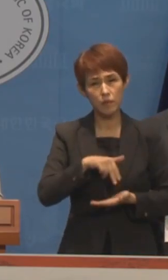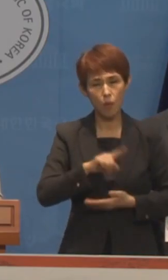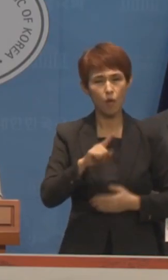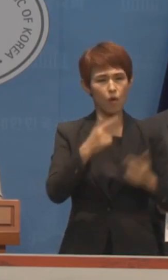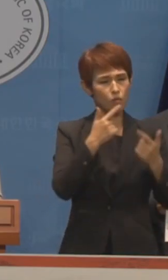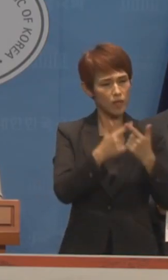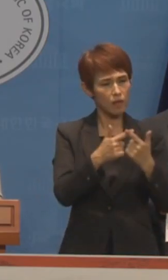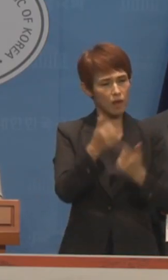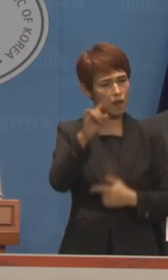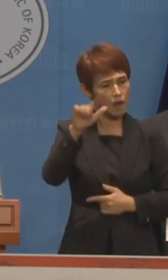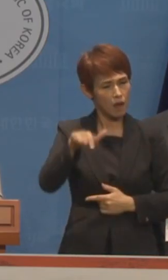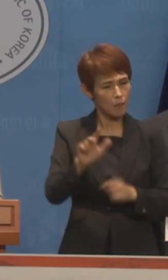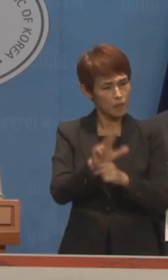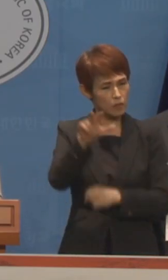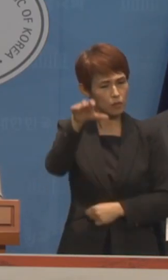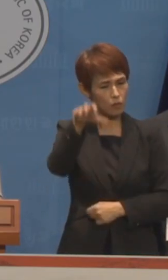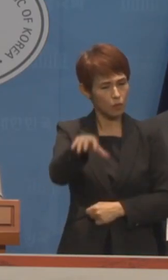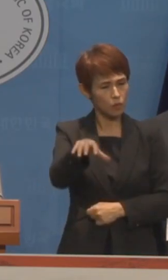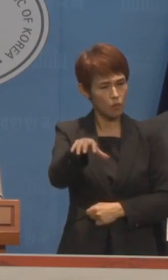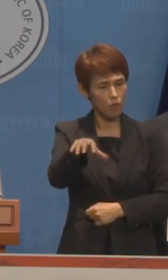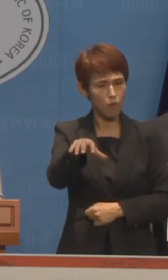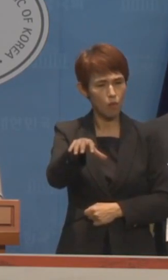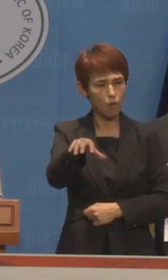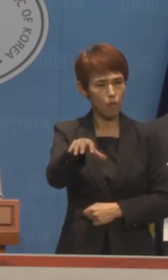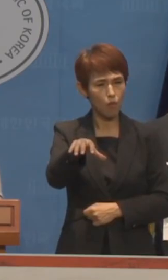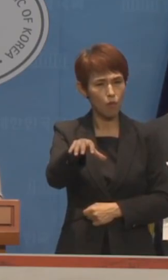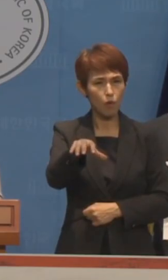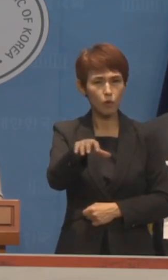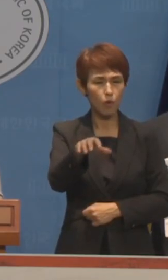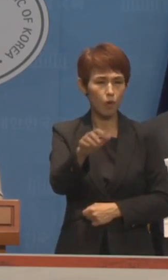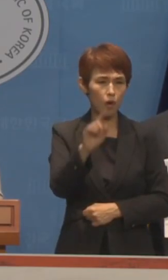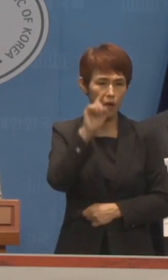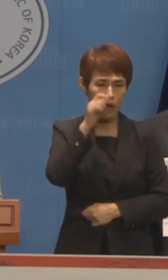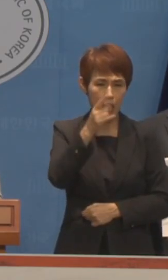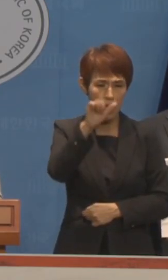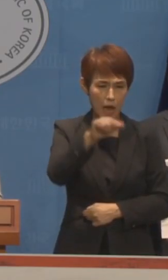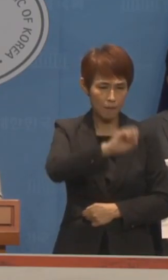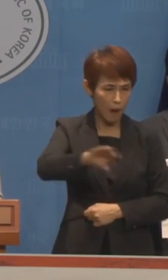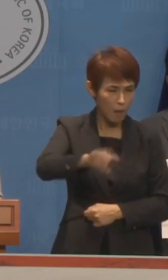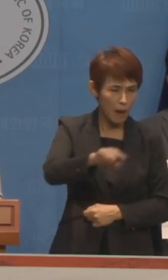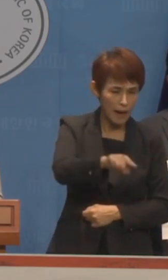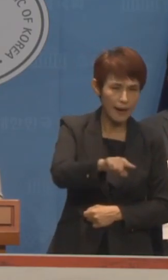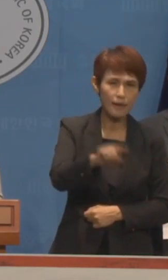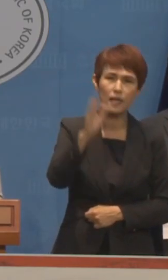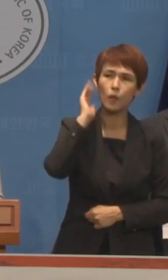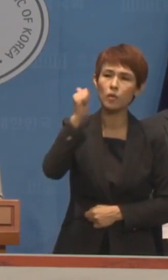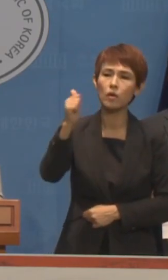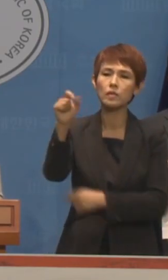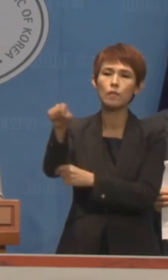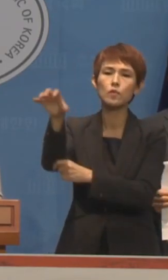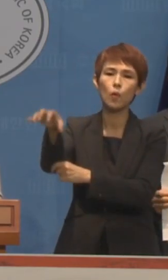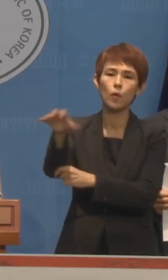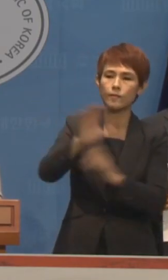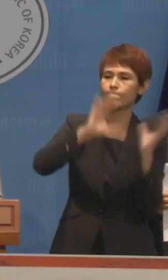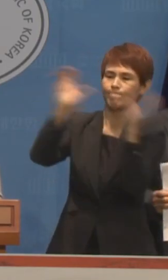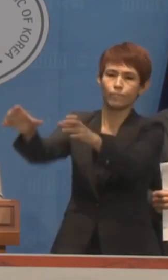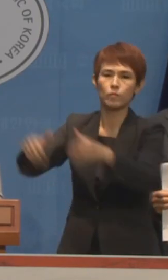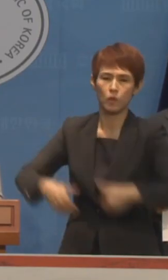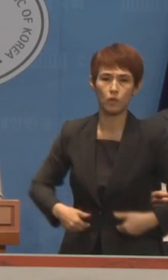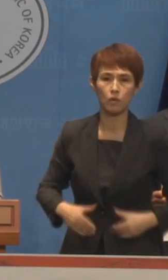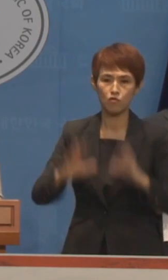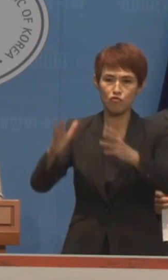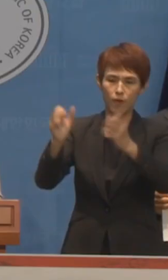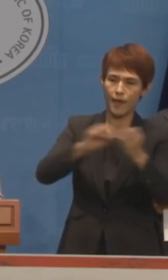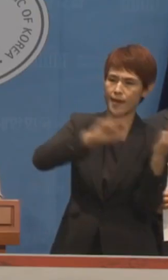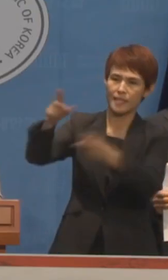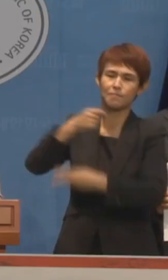있는 핵발전소와 포화되고 있는 핵폐기물을 모조리 대통령 집무실에 그리고 이곳 국회로